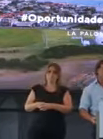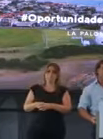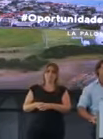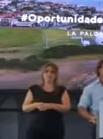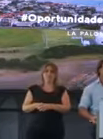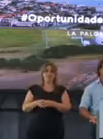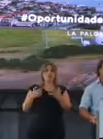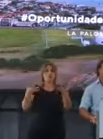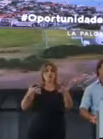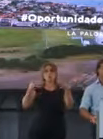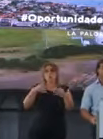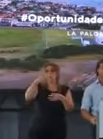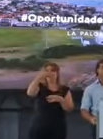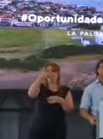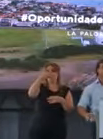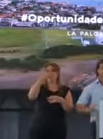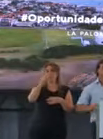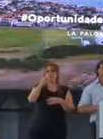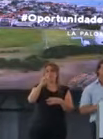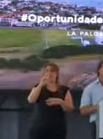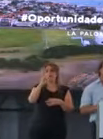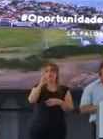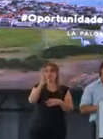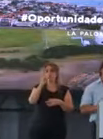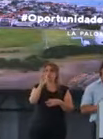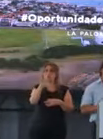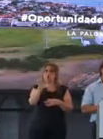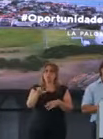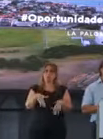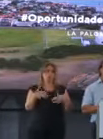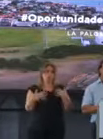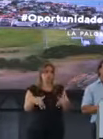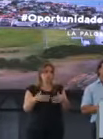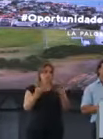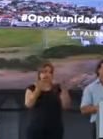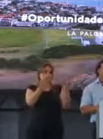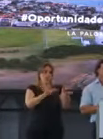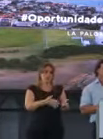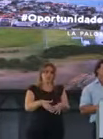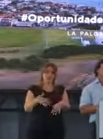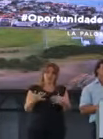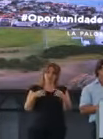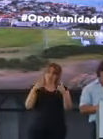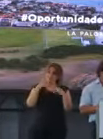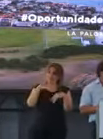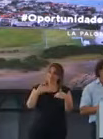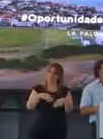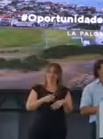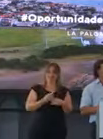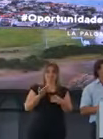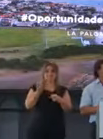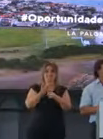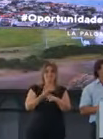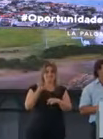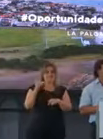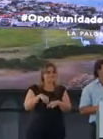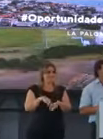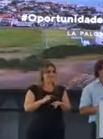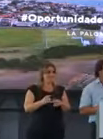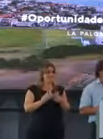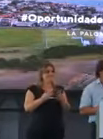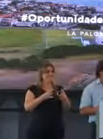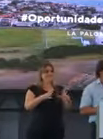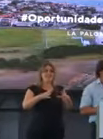Por acá está Pablo Bartol, que me costó convencerlo. Pero por suerte lo convencí. Me